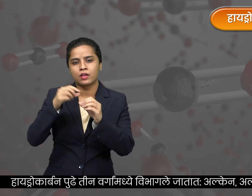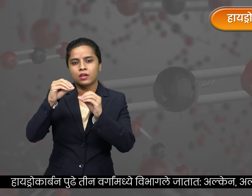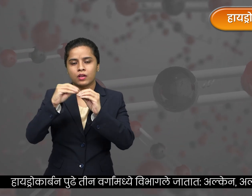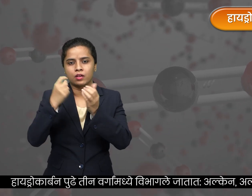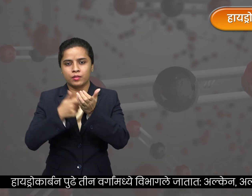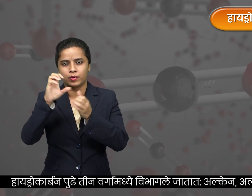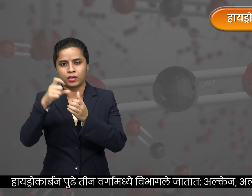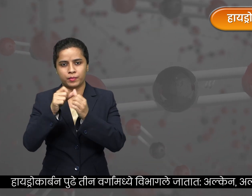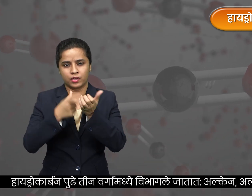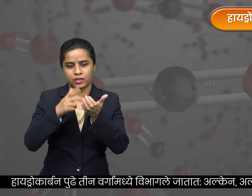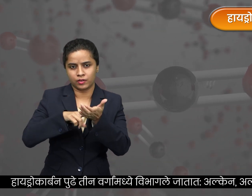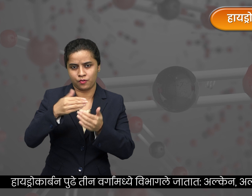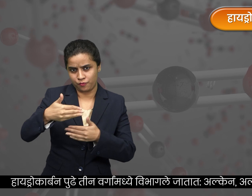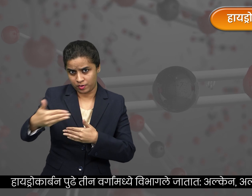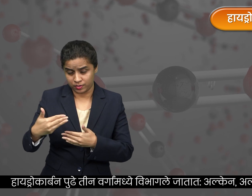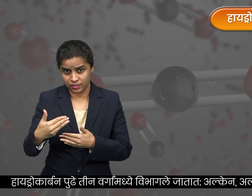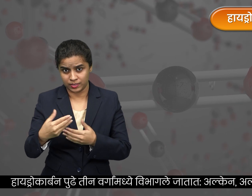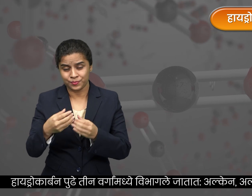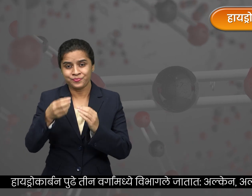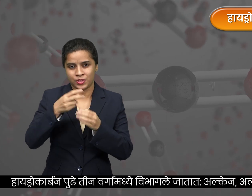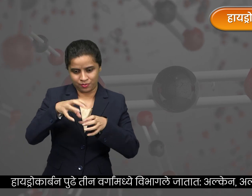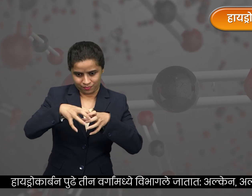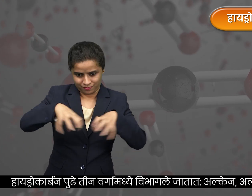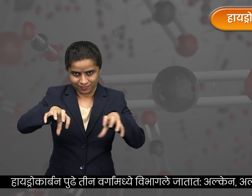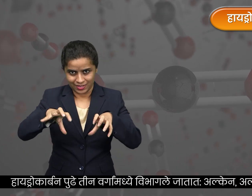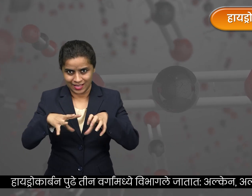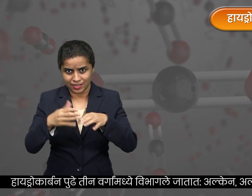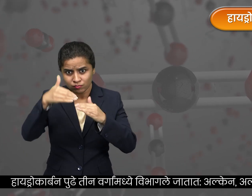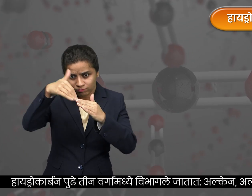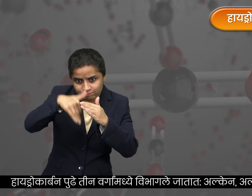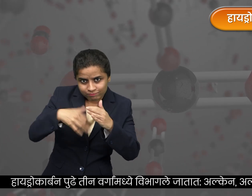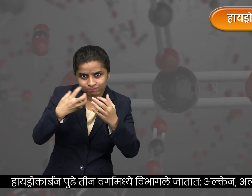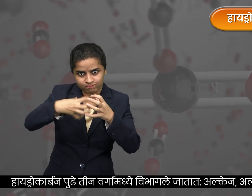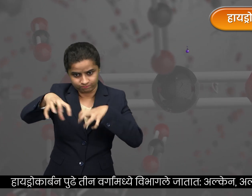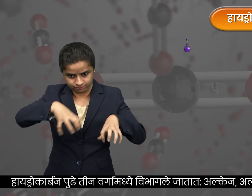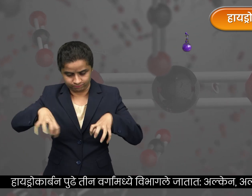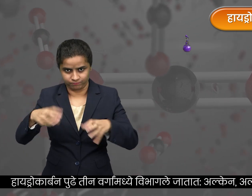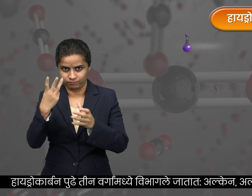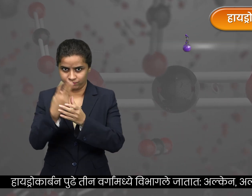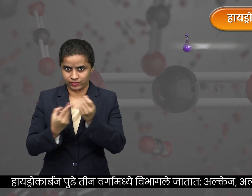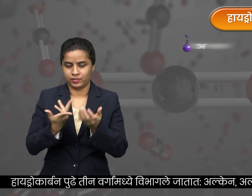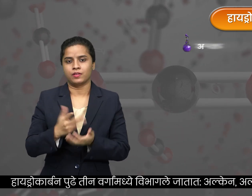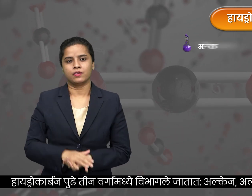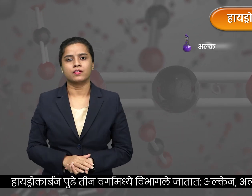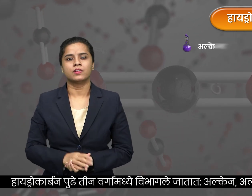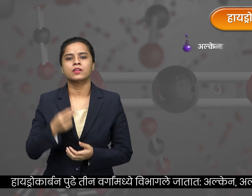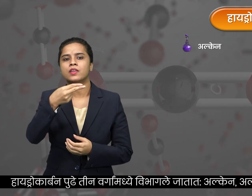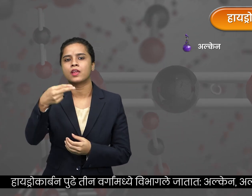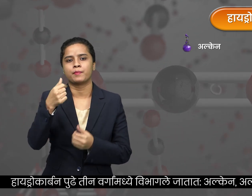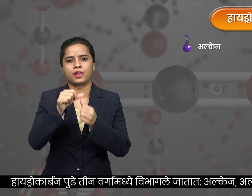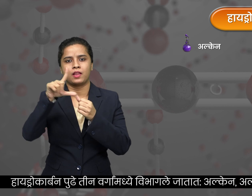हायड्रोकार्बन पुढे 3 वर्गांमध्ये विभागले जातात: अल्केन, अल्कीन आणि अल्कलाइन.